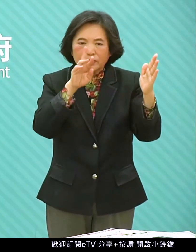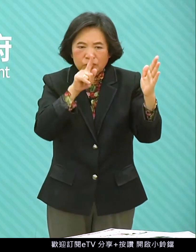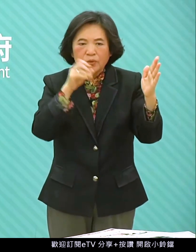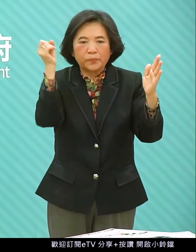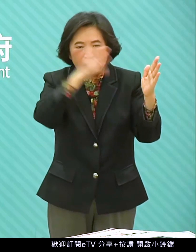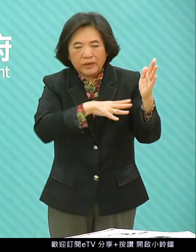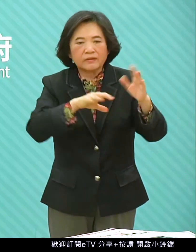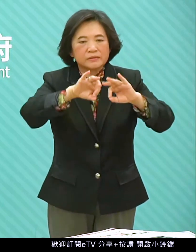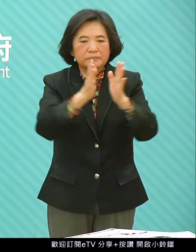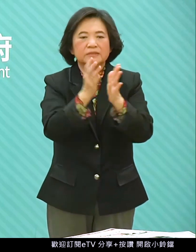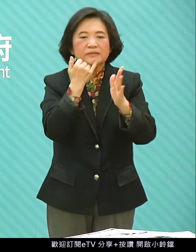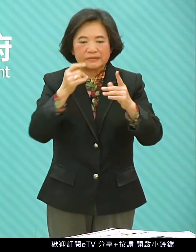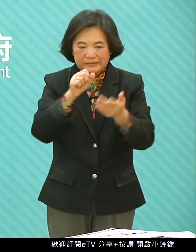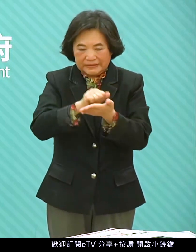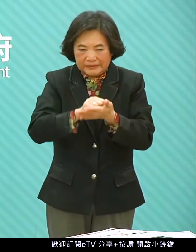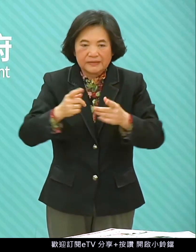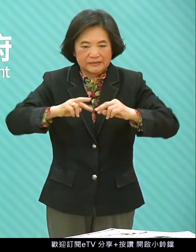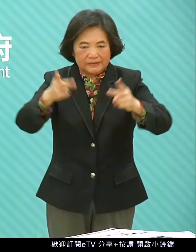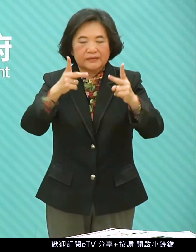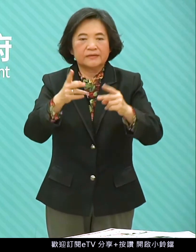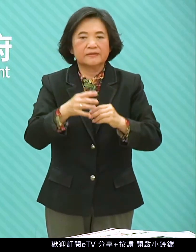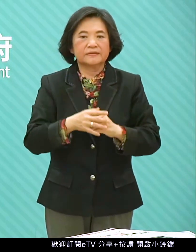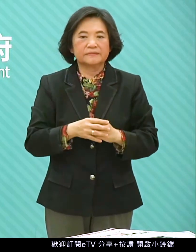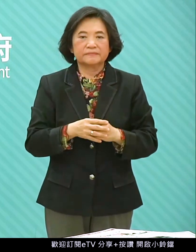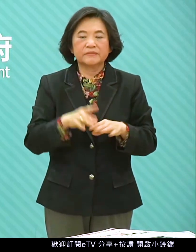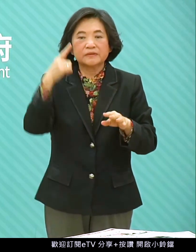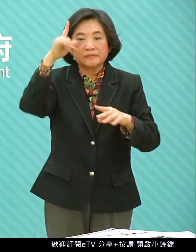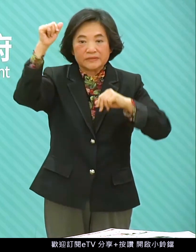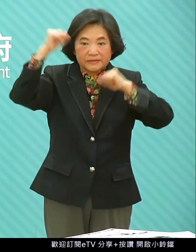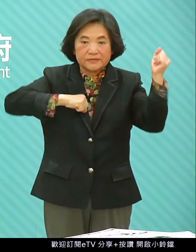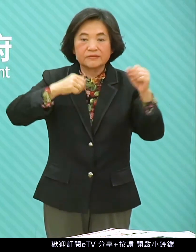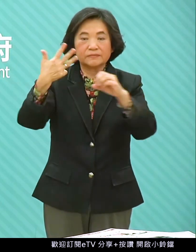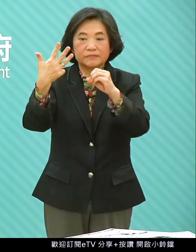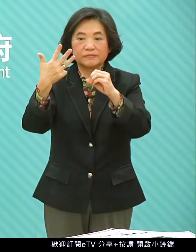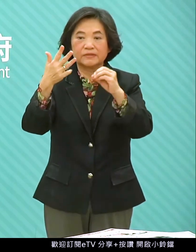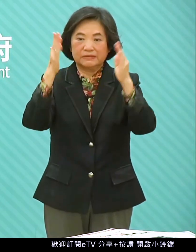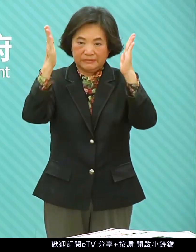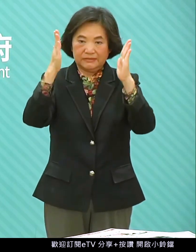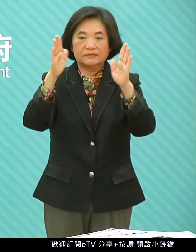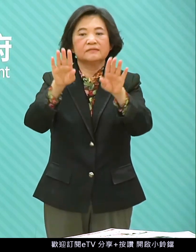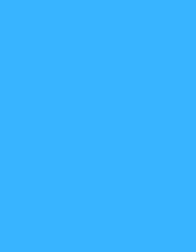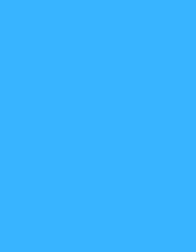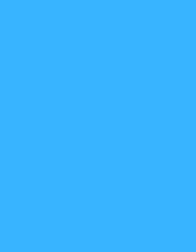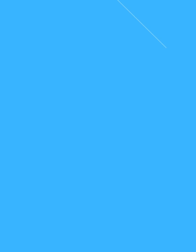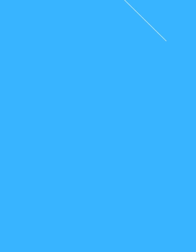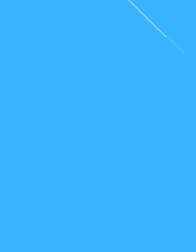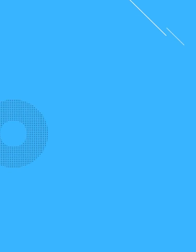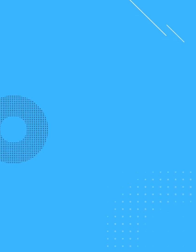没有办法第一天就满载，反正明天早上8点准时开工了。